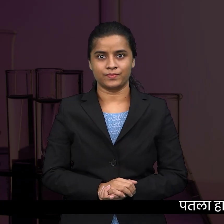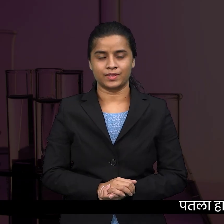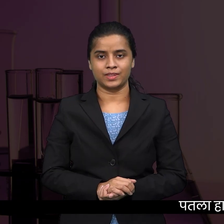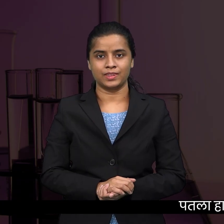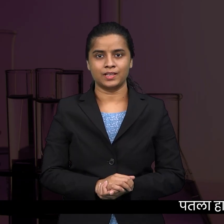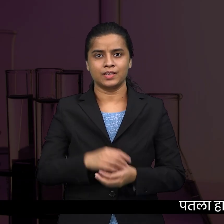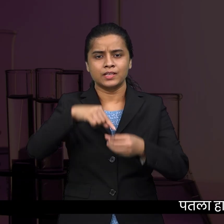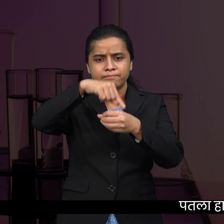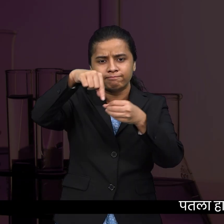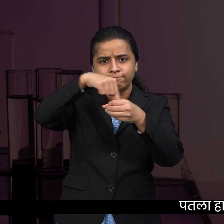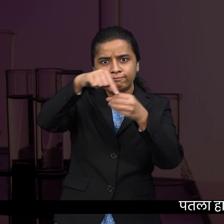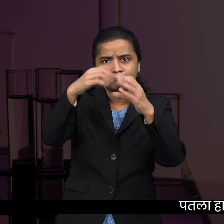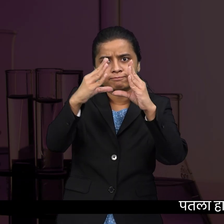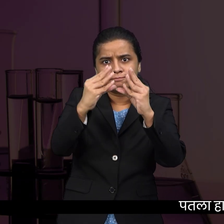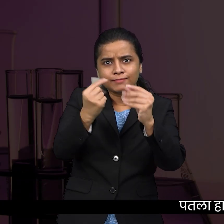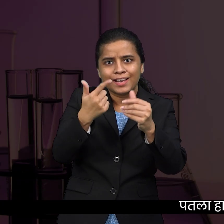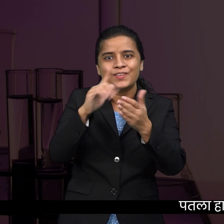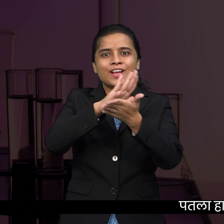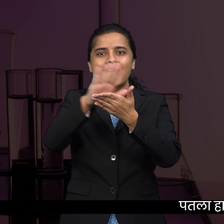पतरा हाइड्रोक्लोरिक अम्ल,